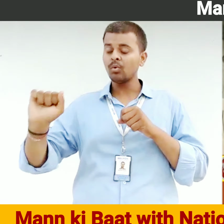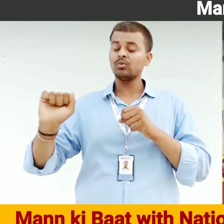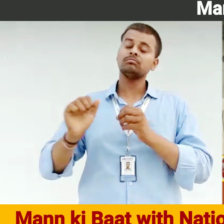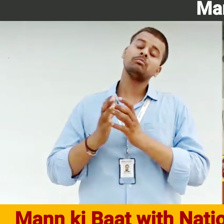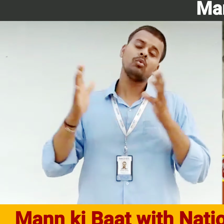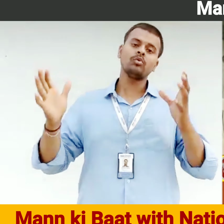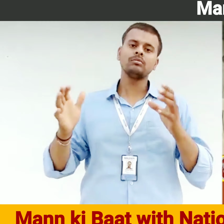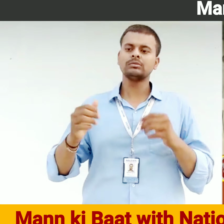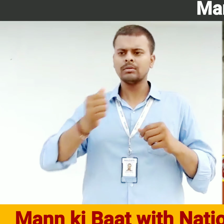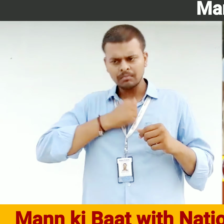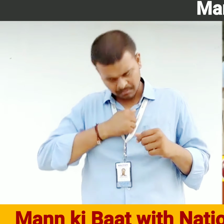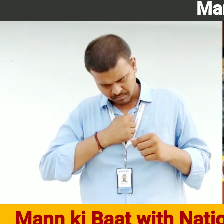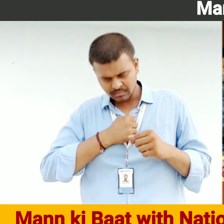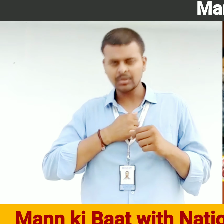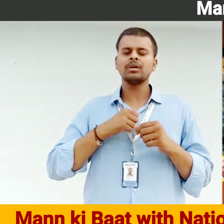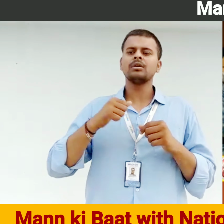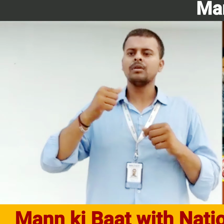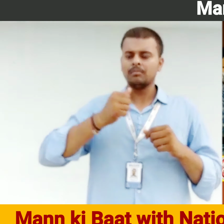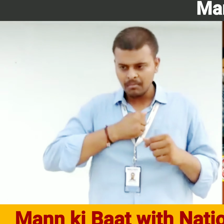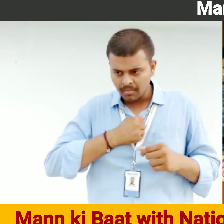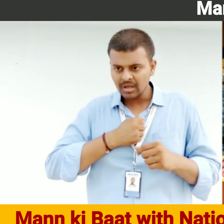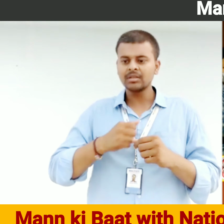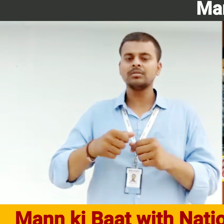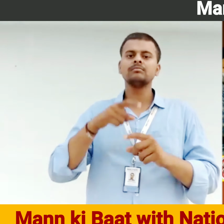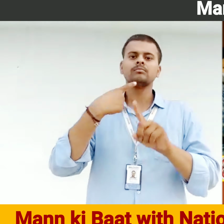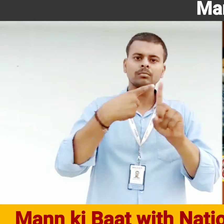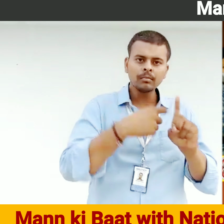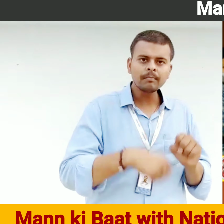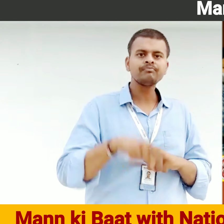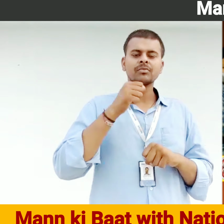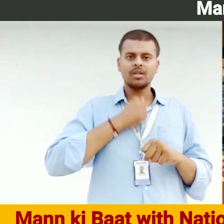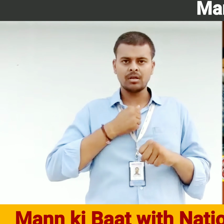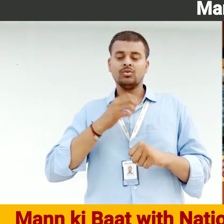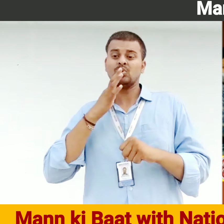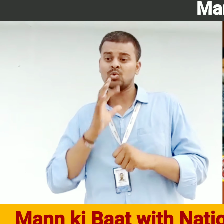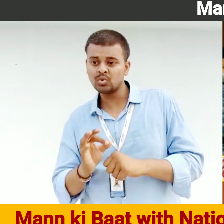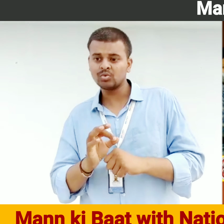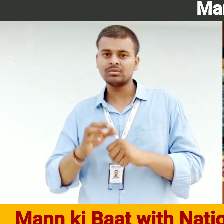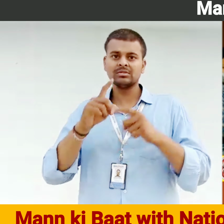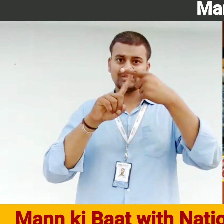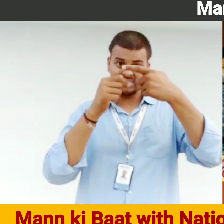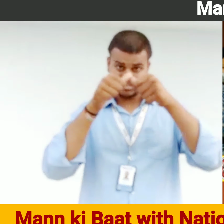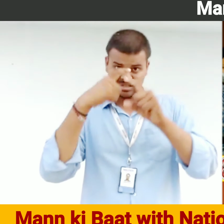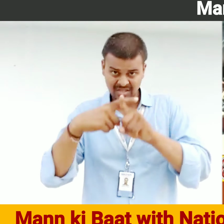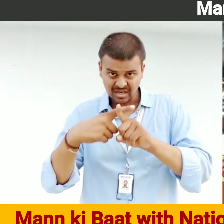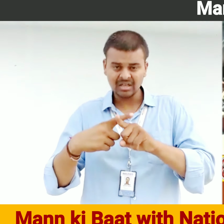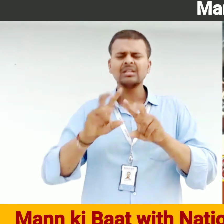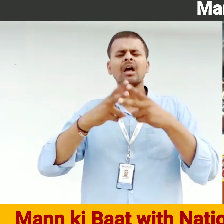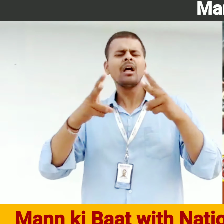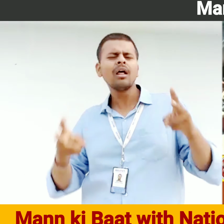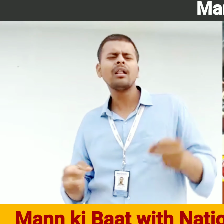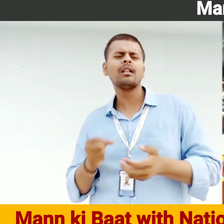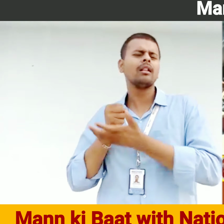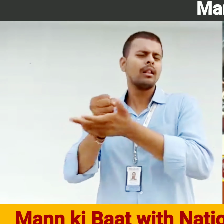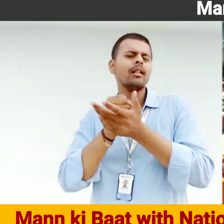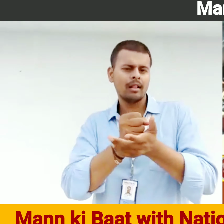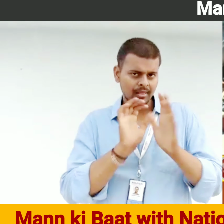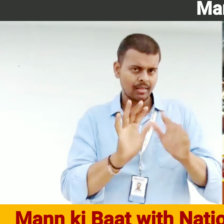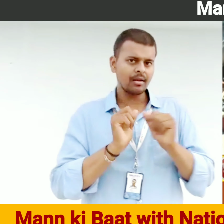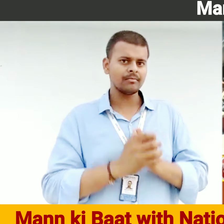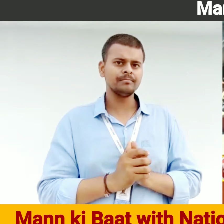पुण्य के असली हकदार आप भी हैं। हमारा ईमानदार टैक्स पेयर भी इस पुण्य